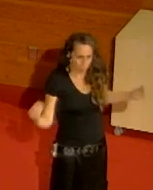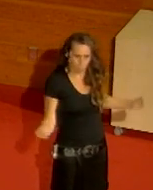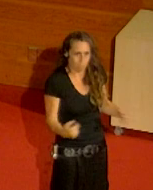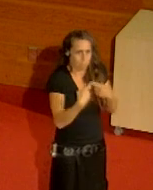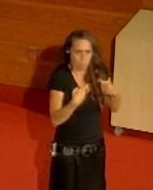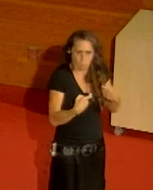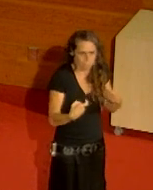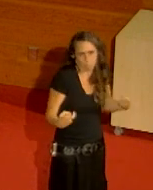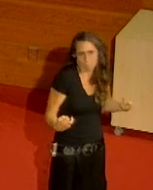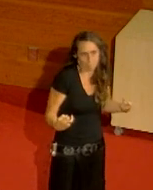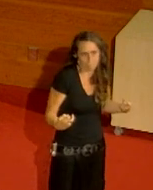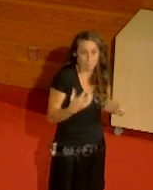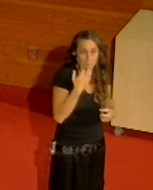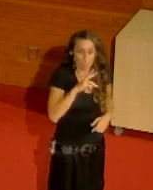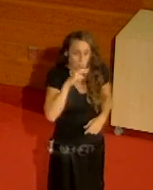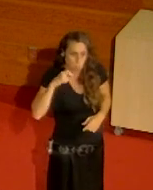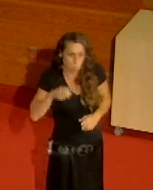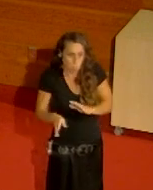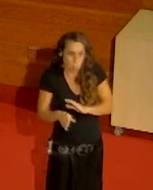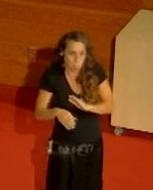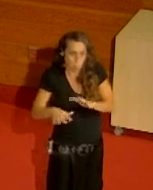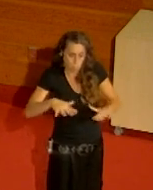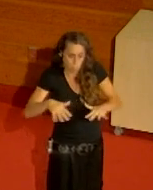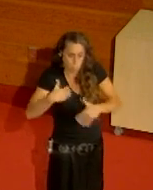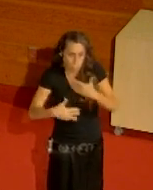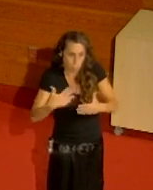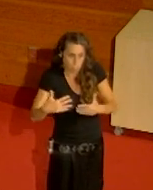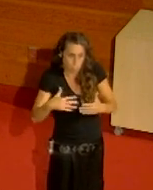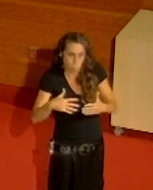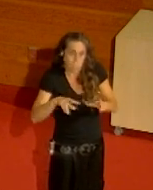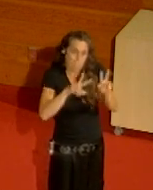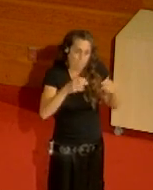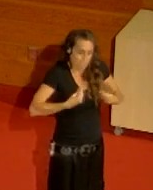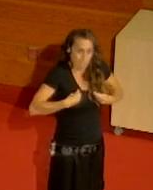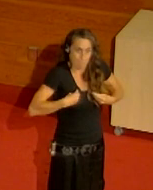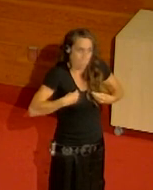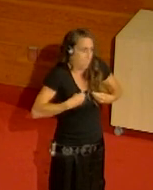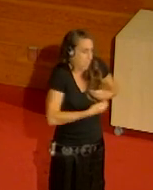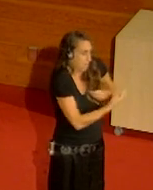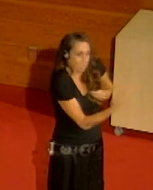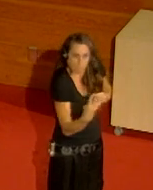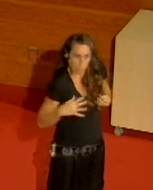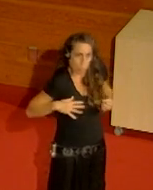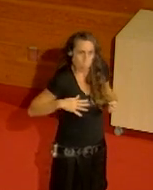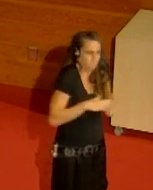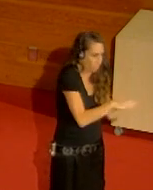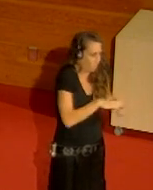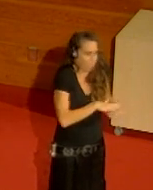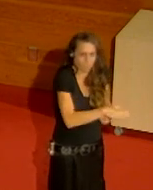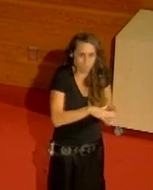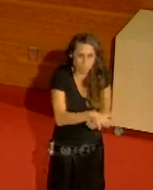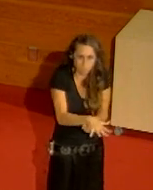colisión si sigue si el judaísmo sigue invadiendo cada vez más aspectos de la vida de todo el mundo pues va a